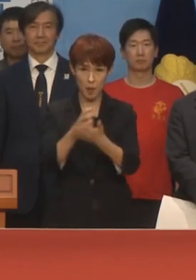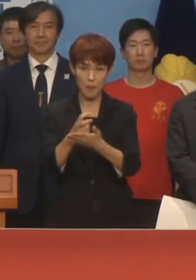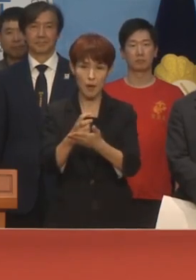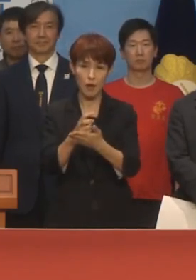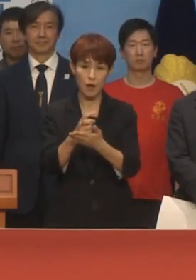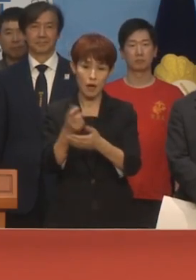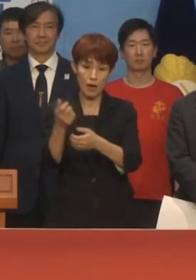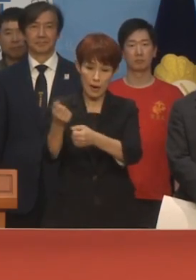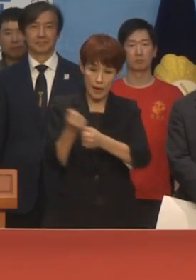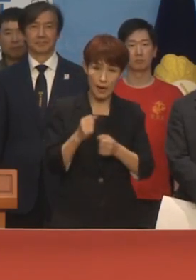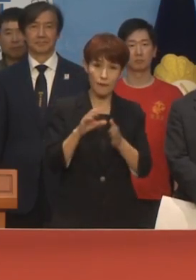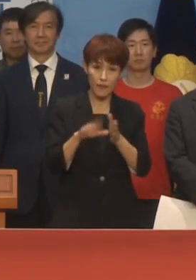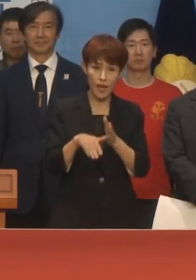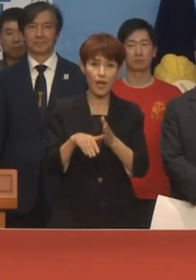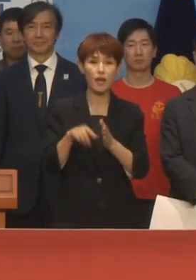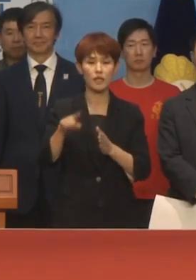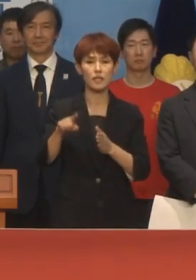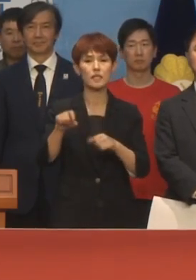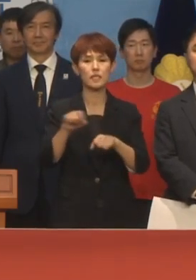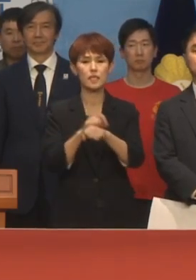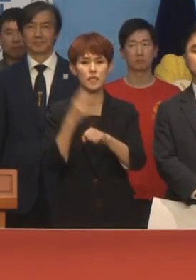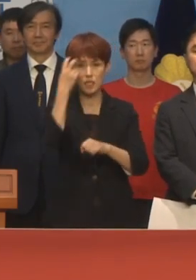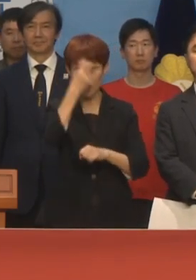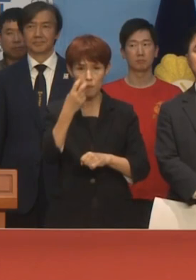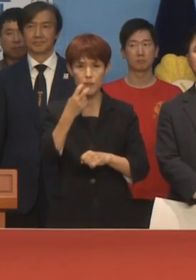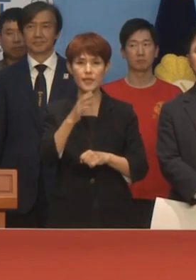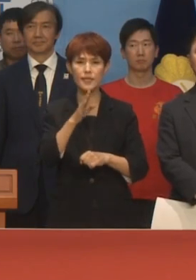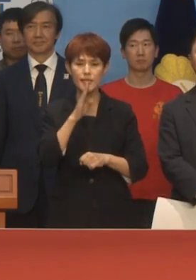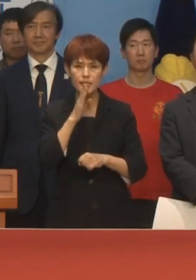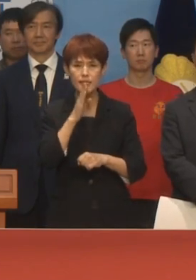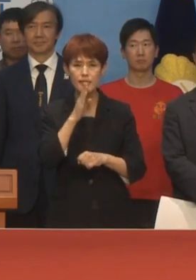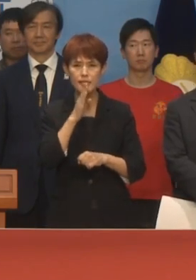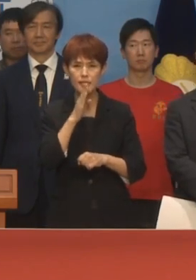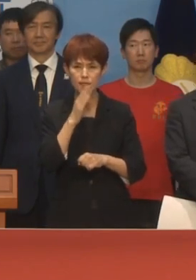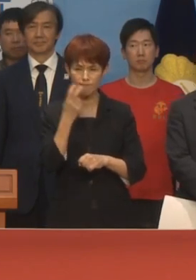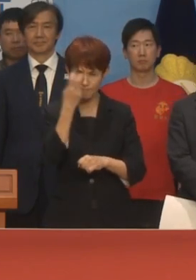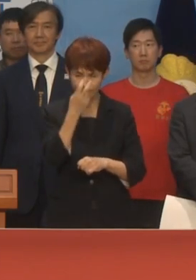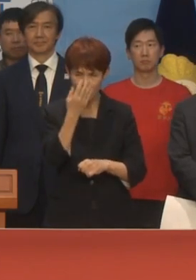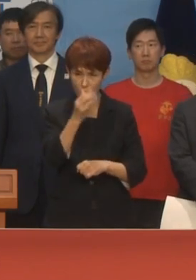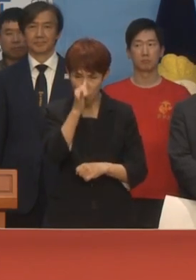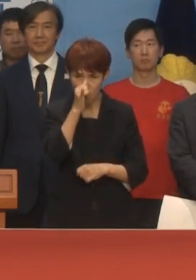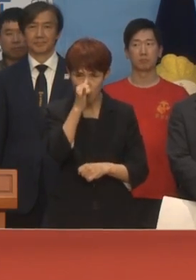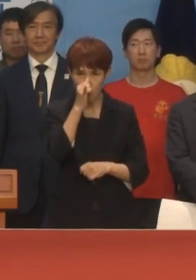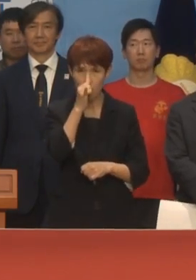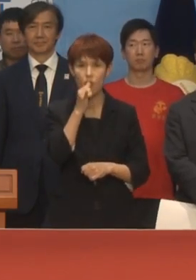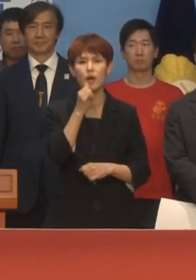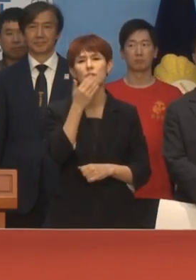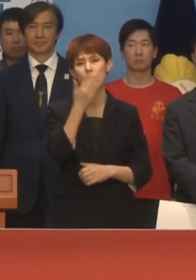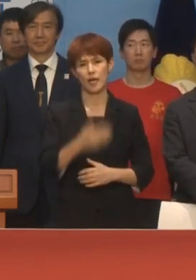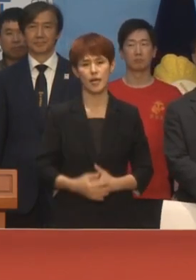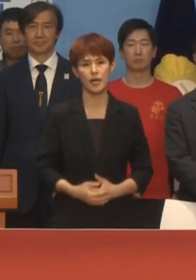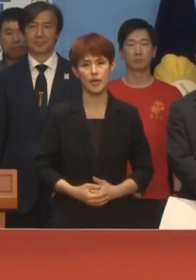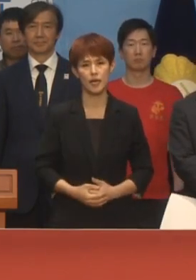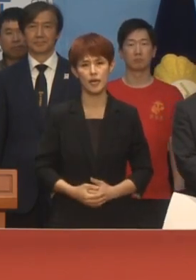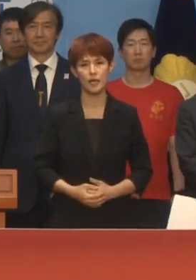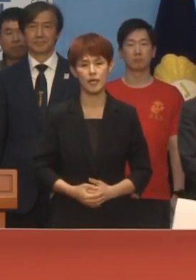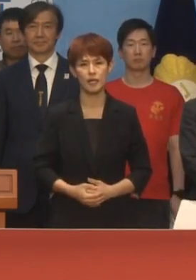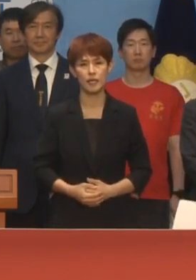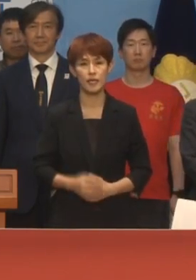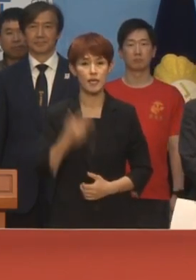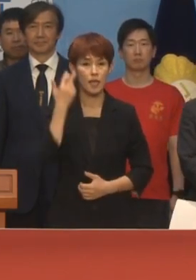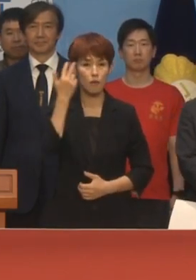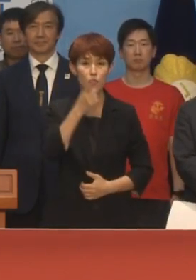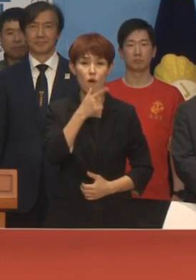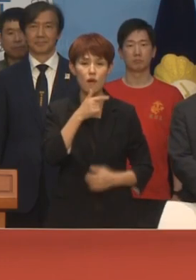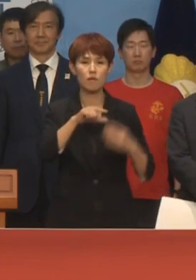앞당길 때 최상병 특검도 진실에 다가설 피 같은 하루를 더 벌 수 있습니다. 다음 주